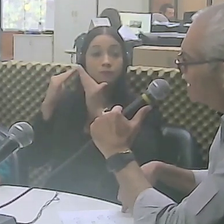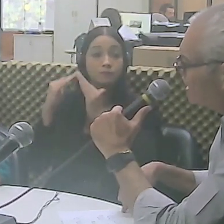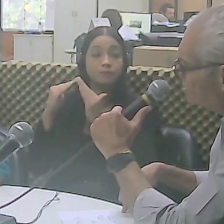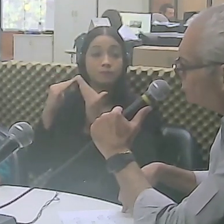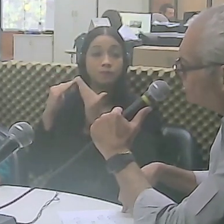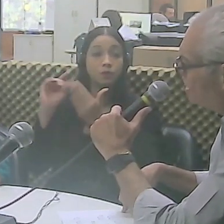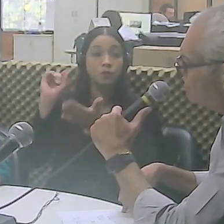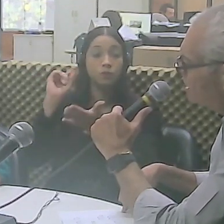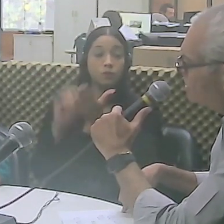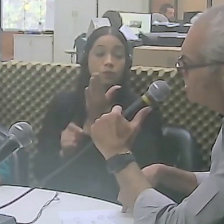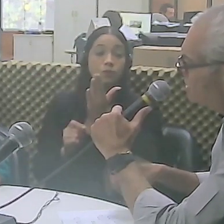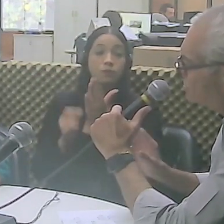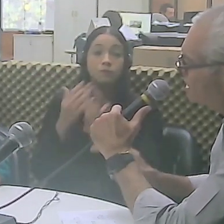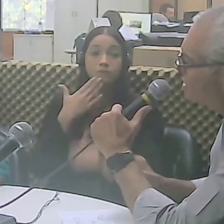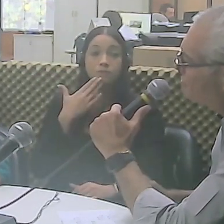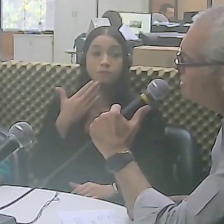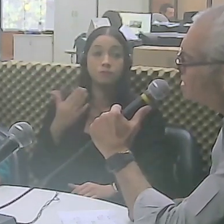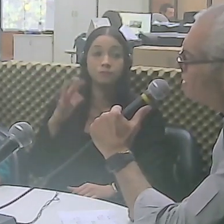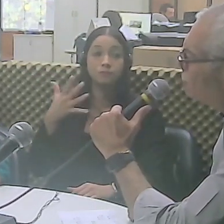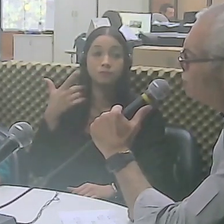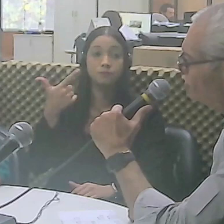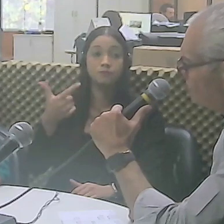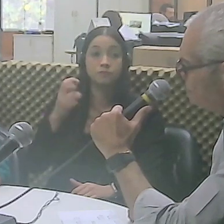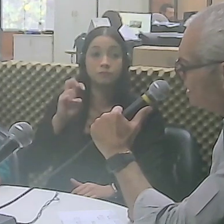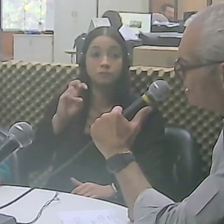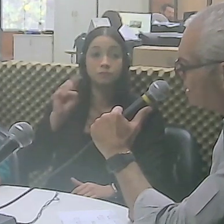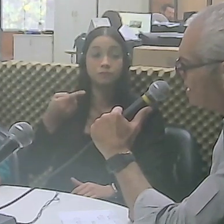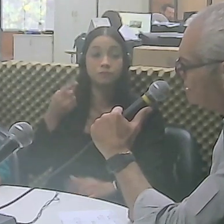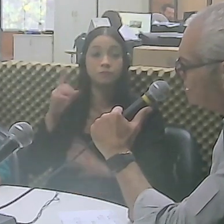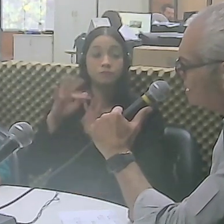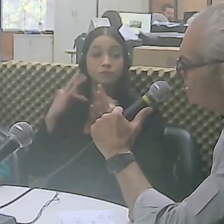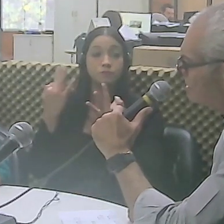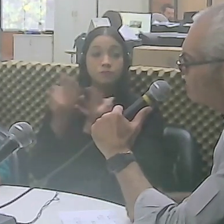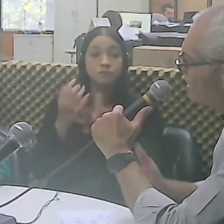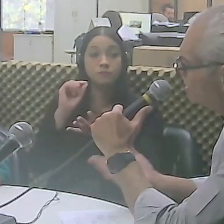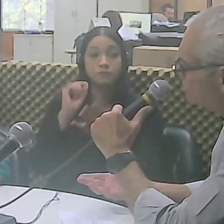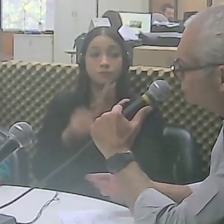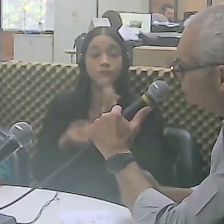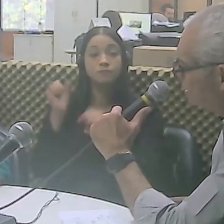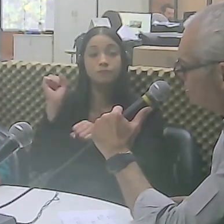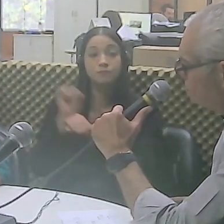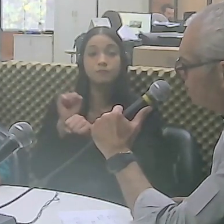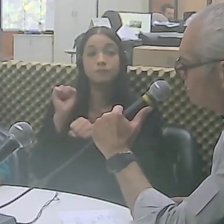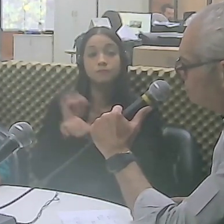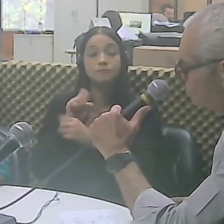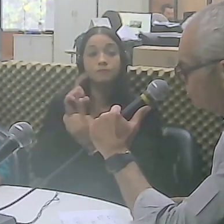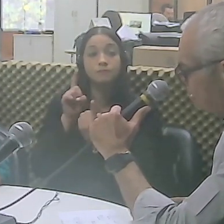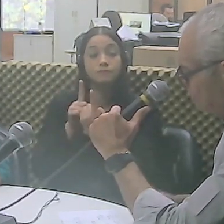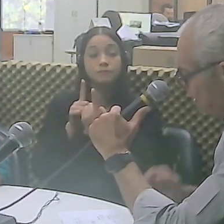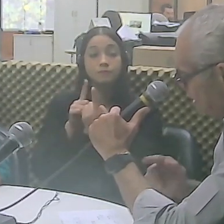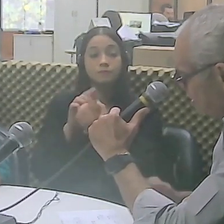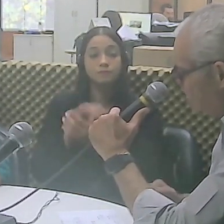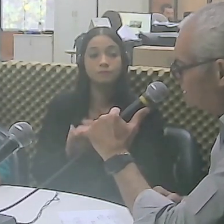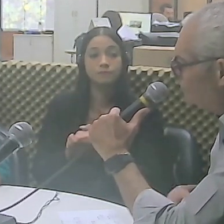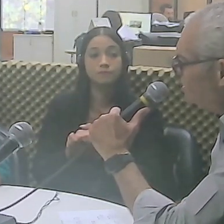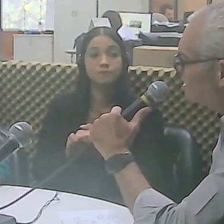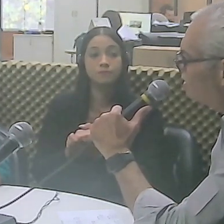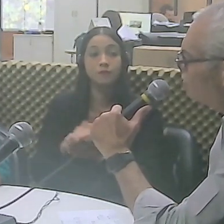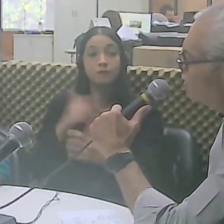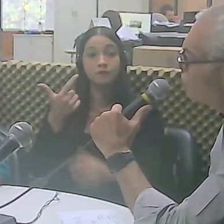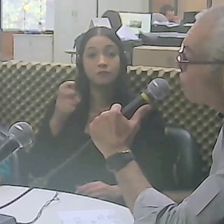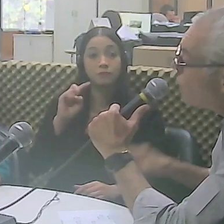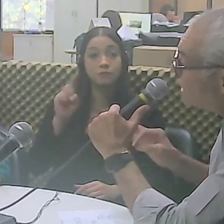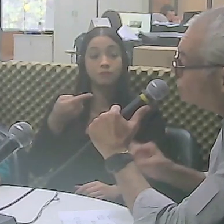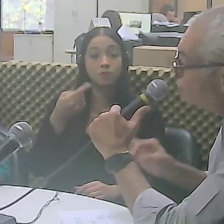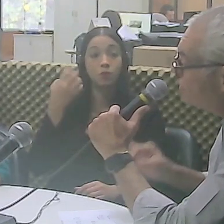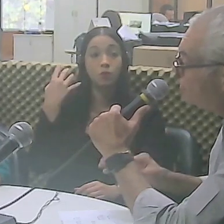nosso cadastro de demanda, nós temos cerca de 25 mil famílias cadastradas aguardando atendimento habitacional. Dessas 25